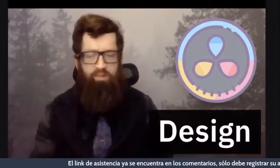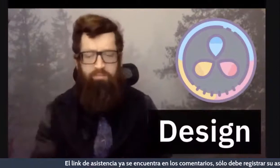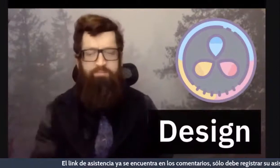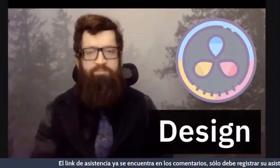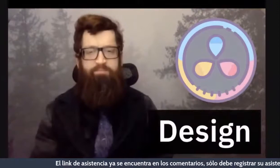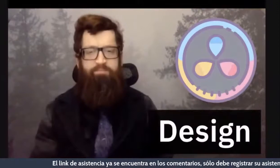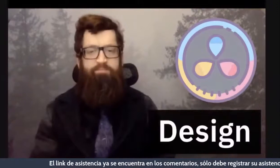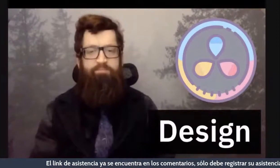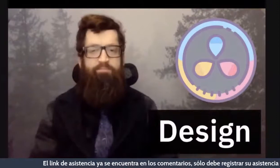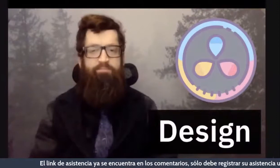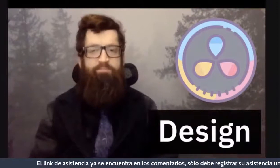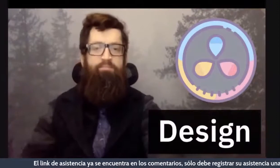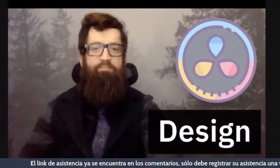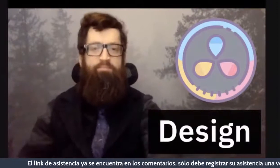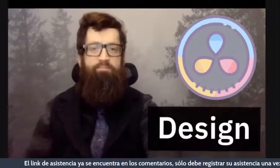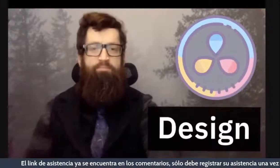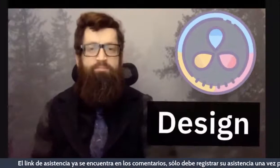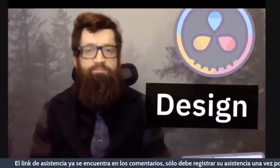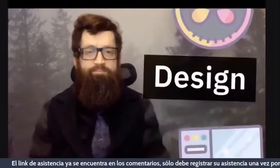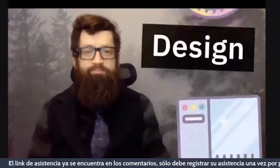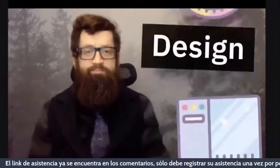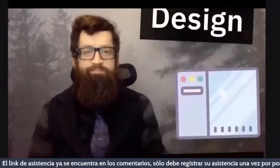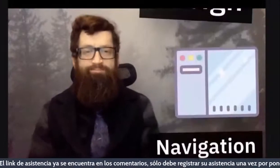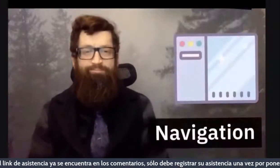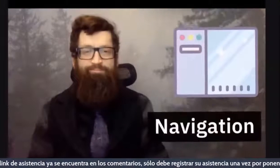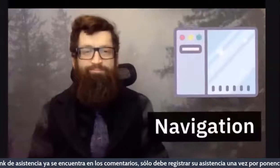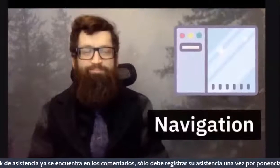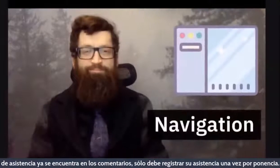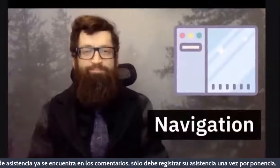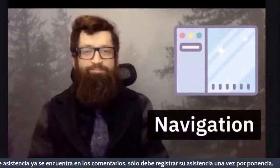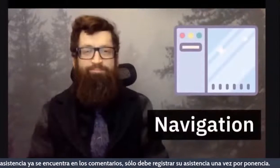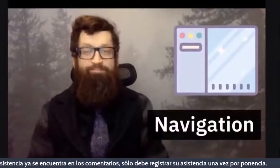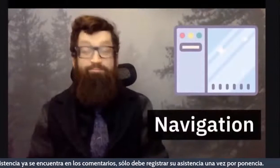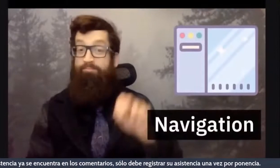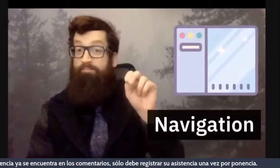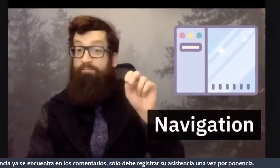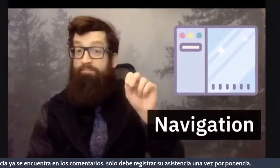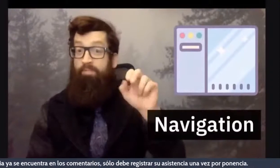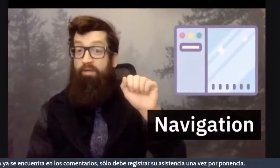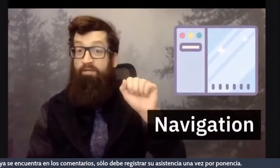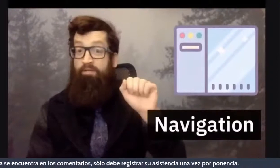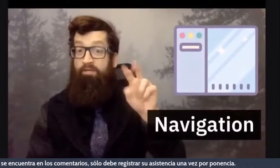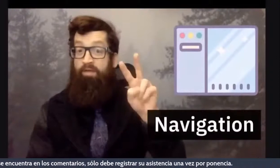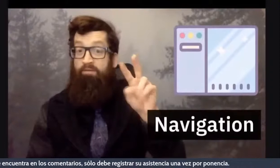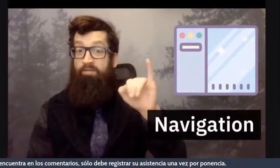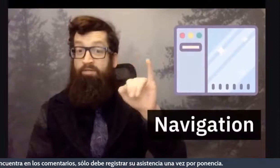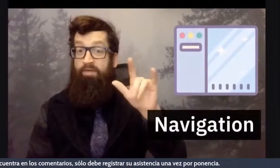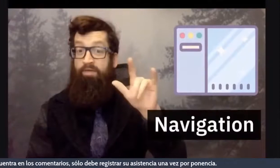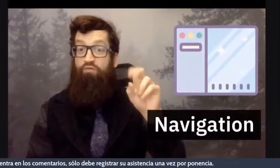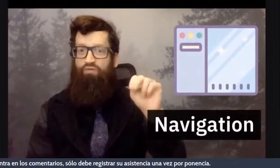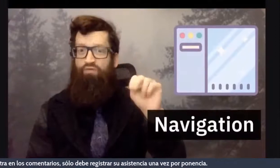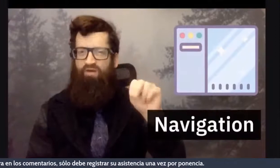La navegación para llegar a donde quieres estar es también un requisito de diseño